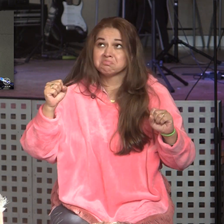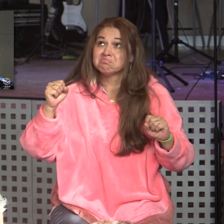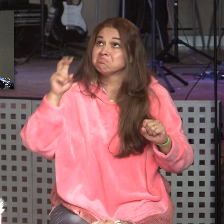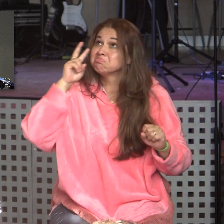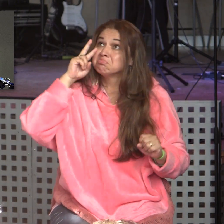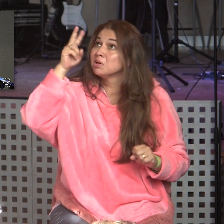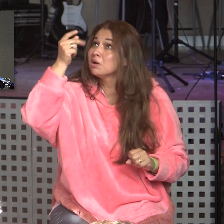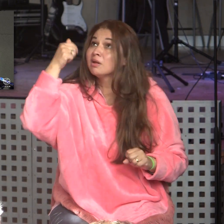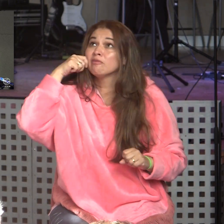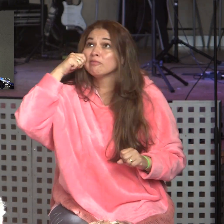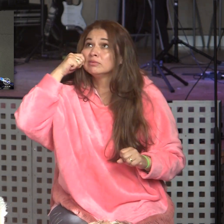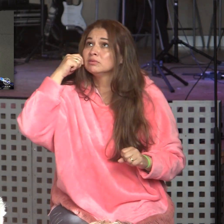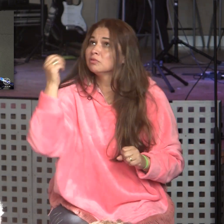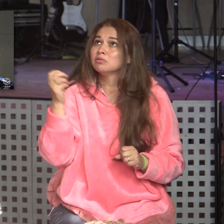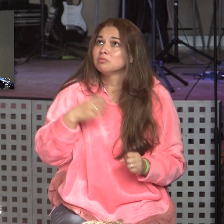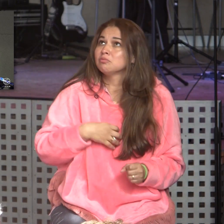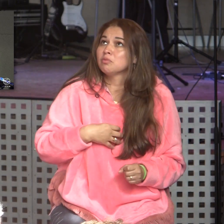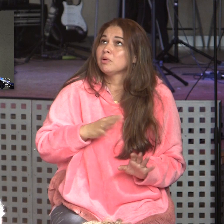No es posible.